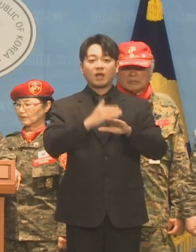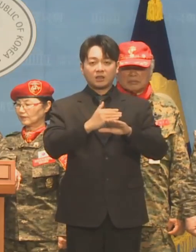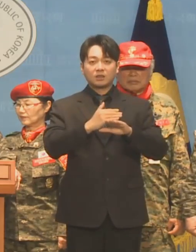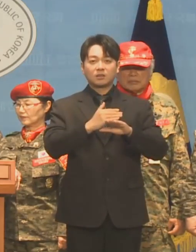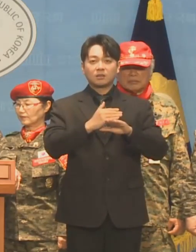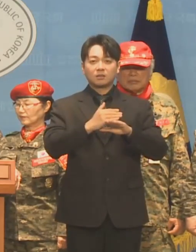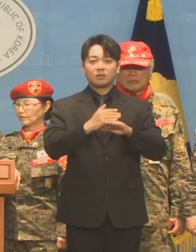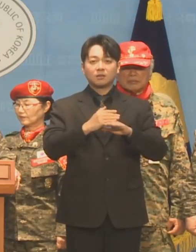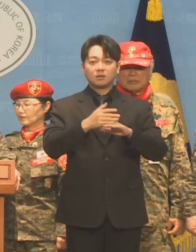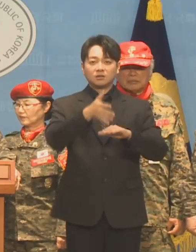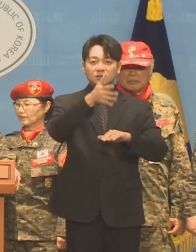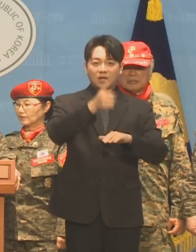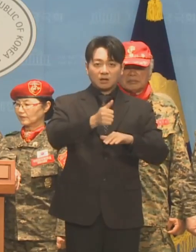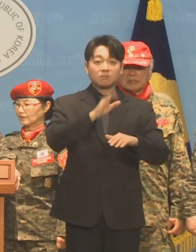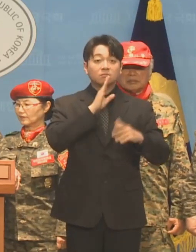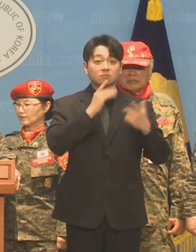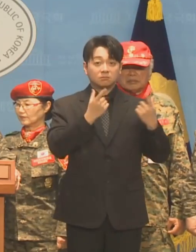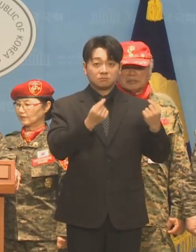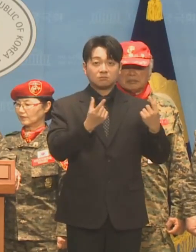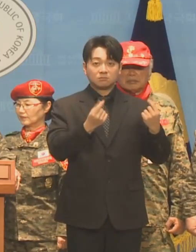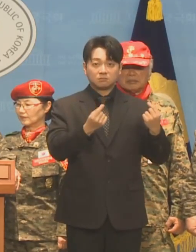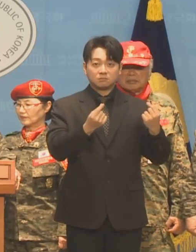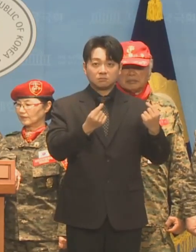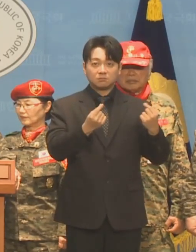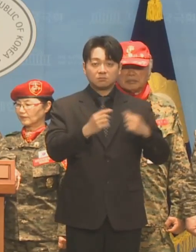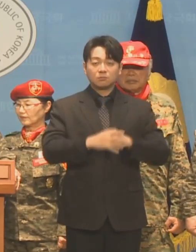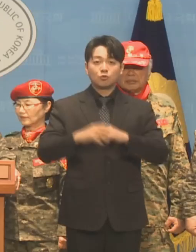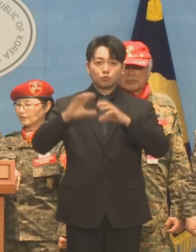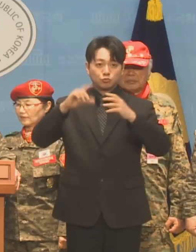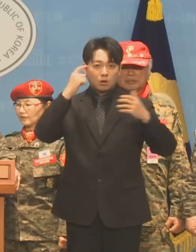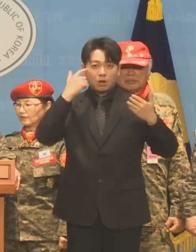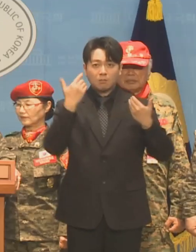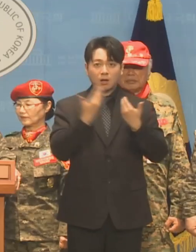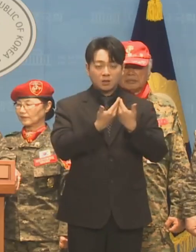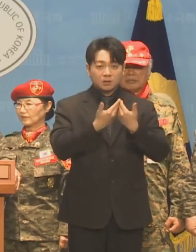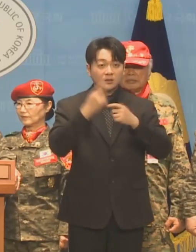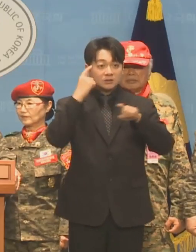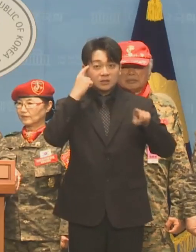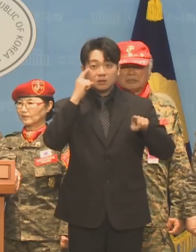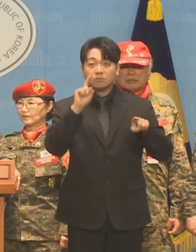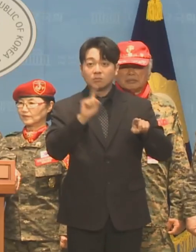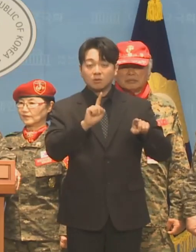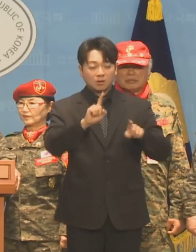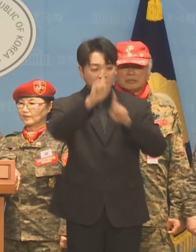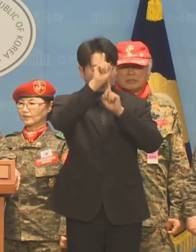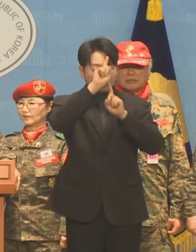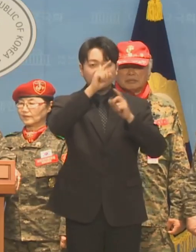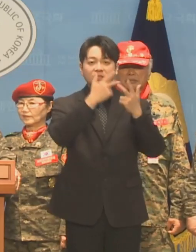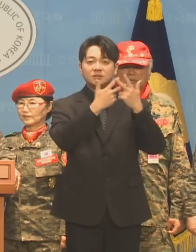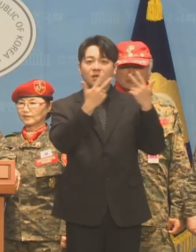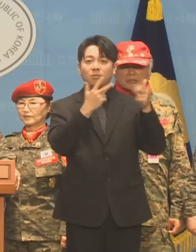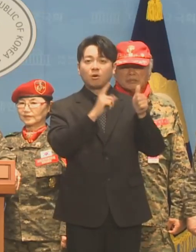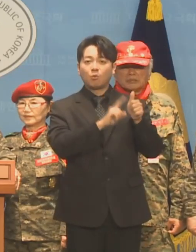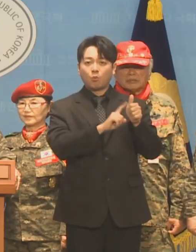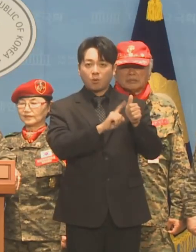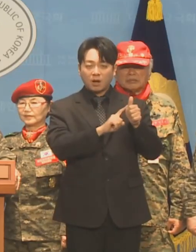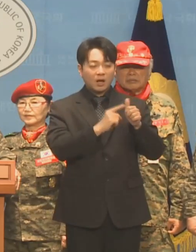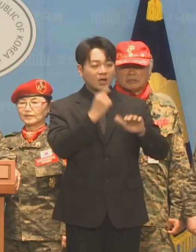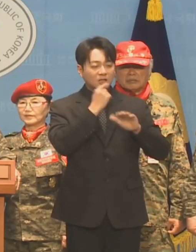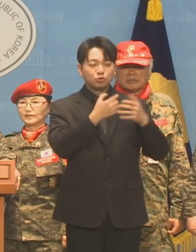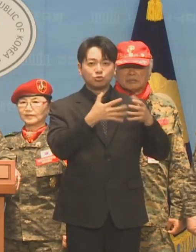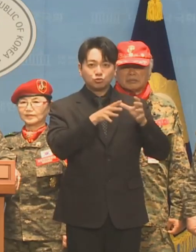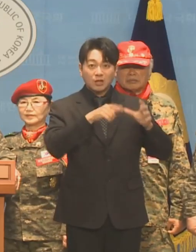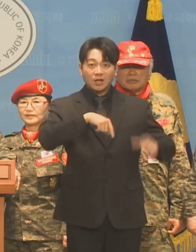세력뿐이다. 반국가 세력의 중심에는 이재명과 민주당이 있어 윤석열